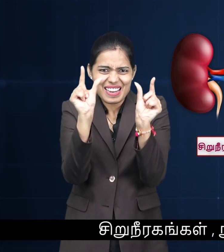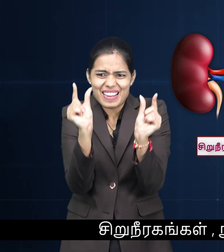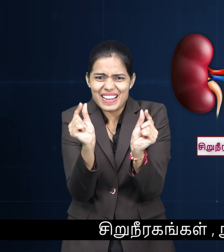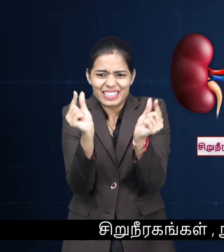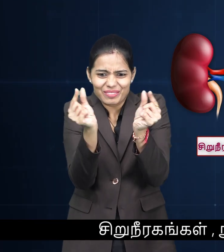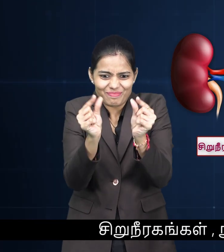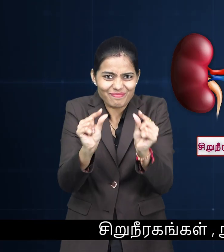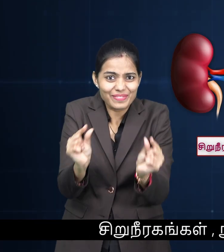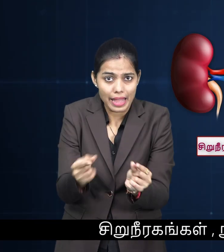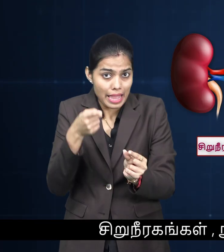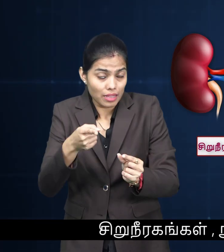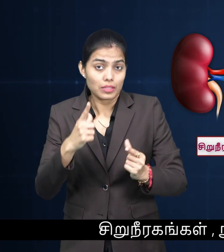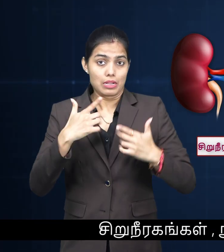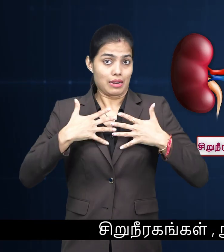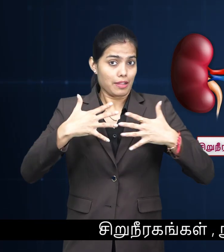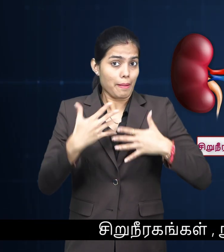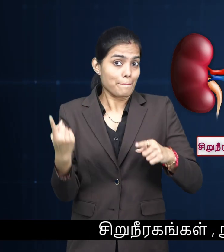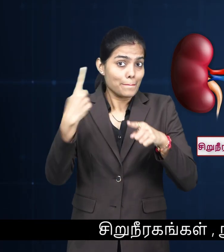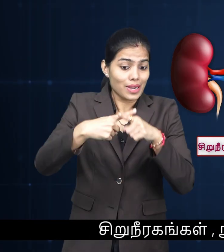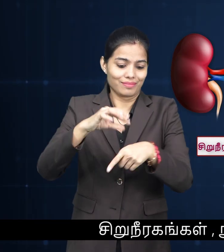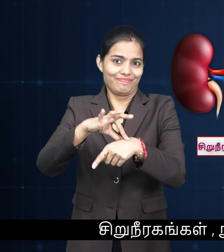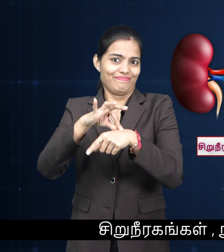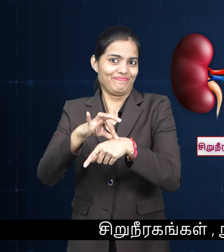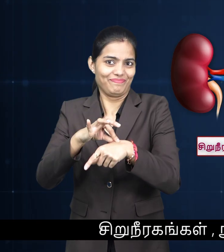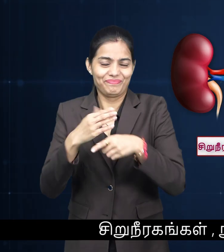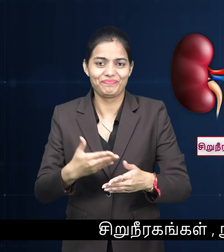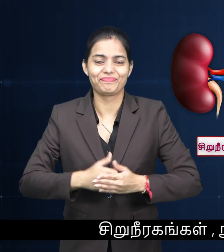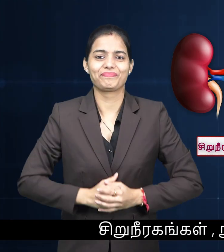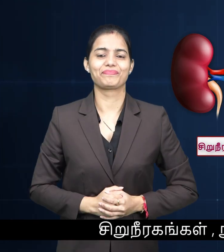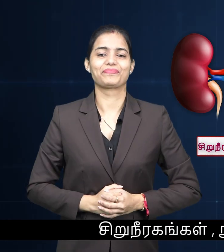சிறுநீரகங்கள், நுரையீரல்கள் மற்றும் தோல்.